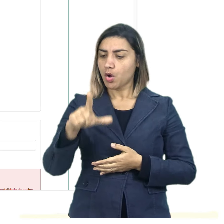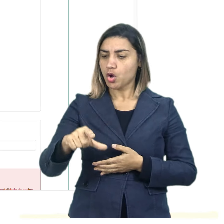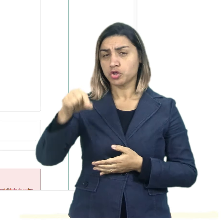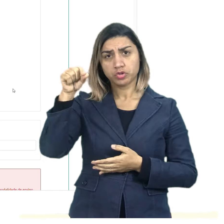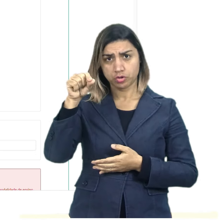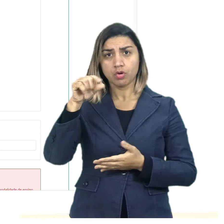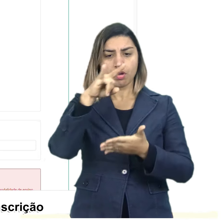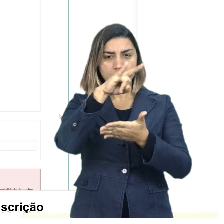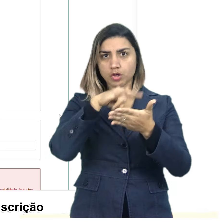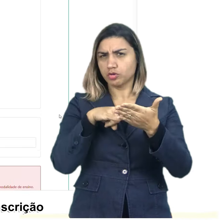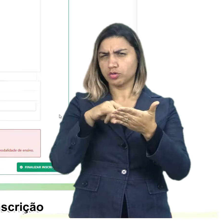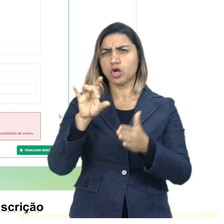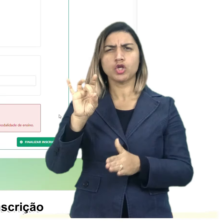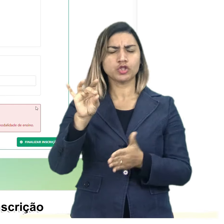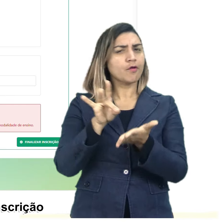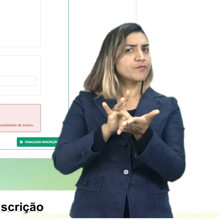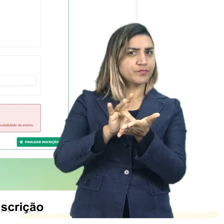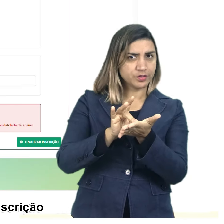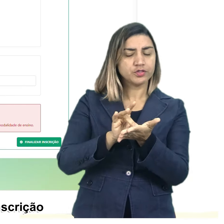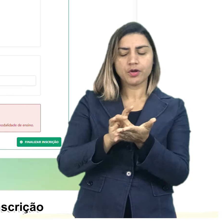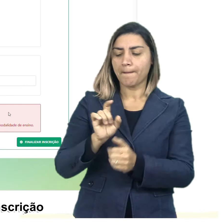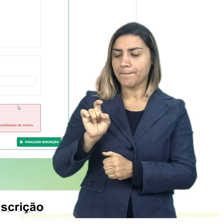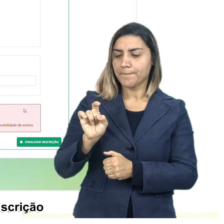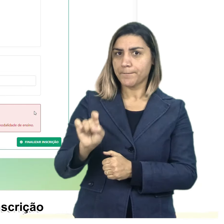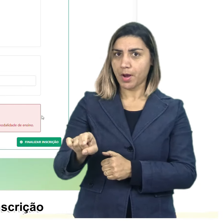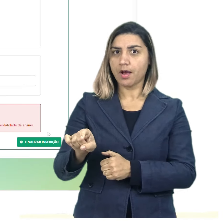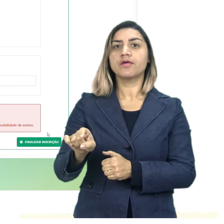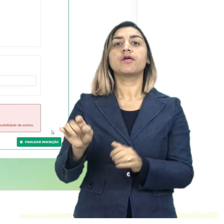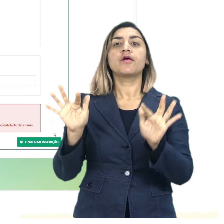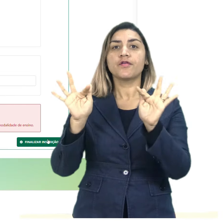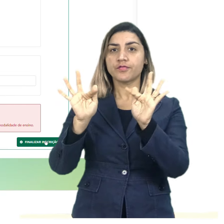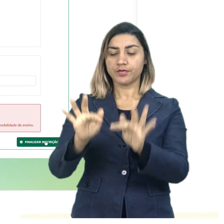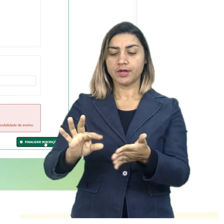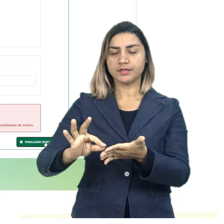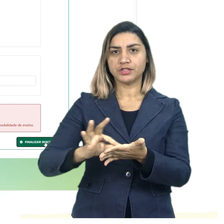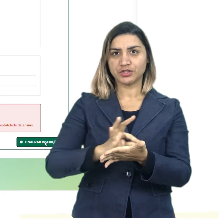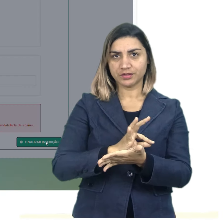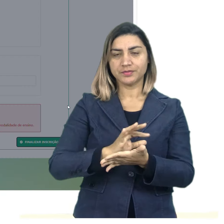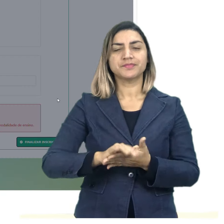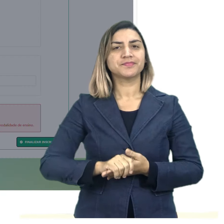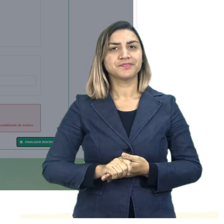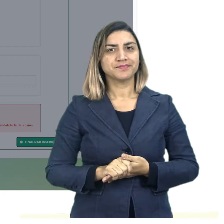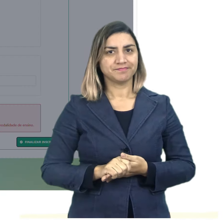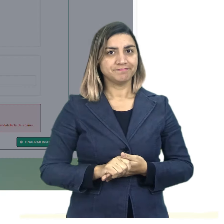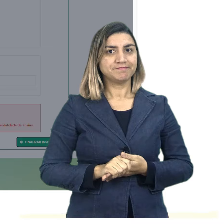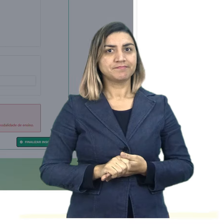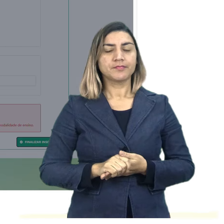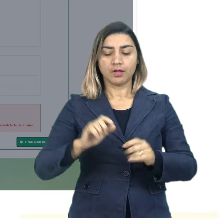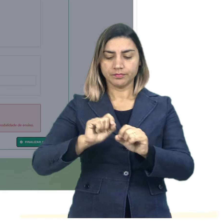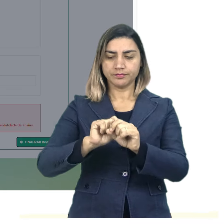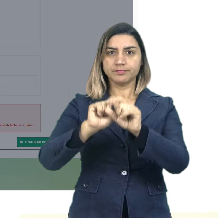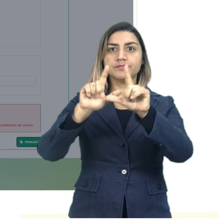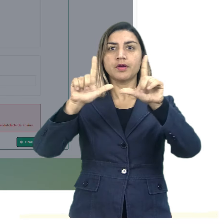fictício, apenas para concluir a minha inscrição. E vou finalizar a inscrição.